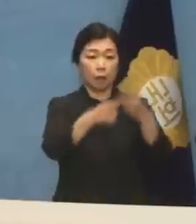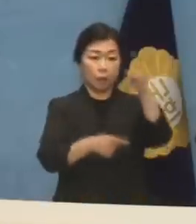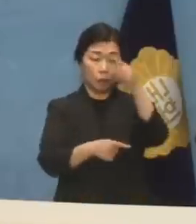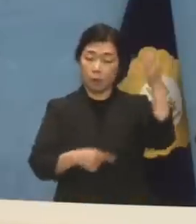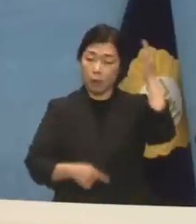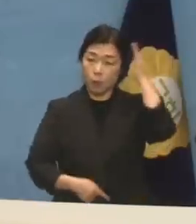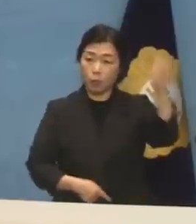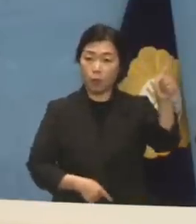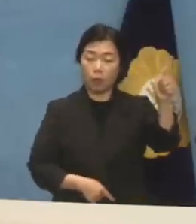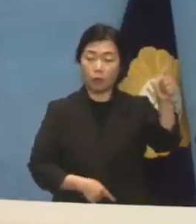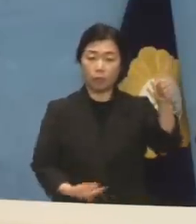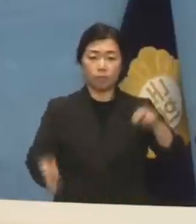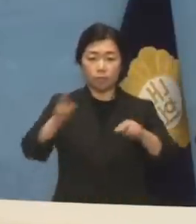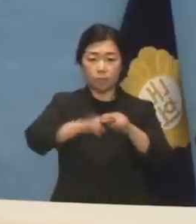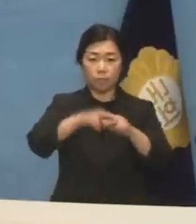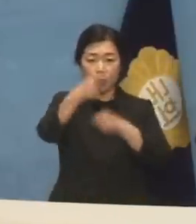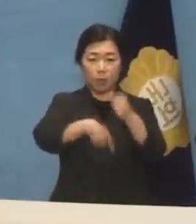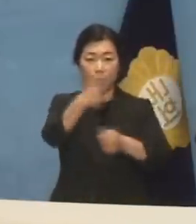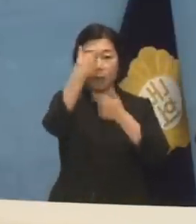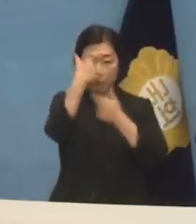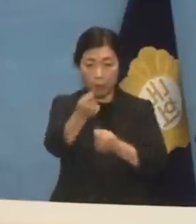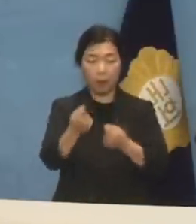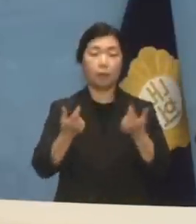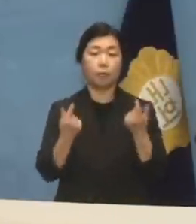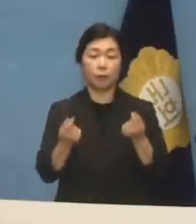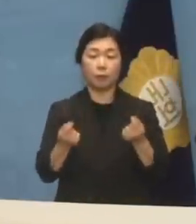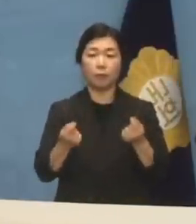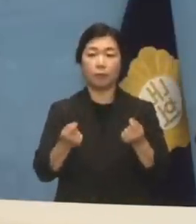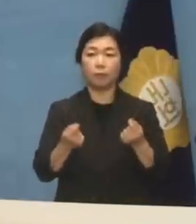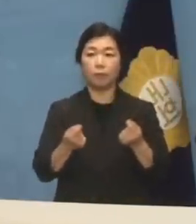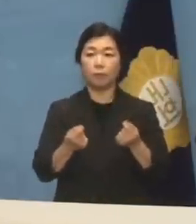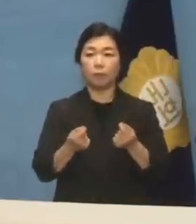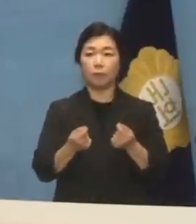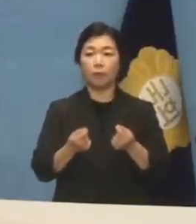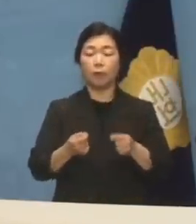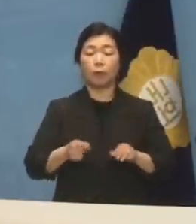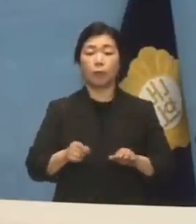윤석열 대통령 취임 1년이 되는 날입니다.